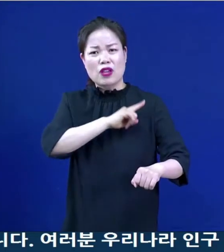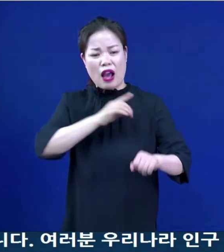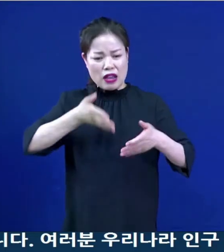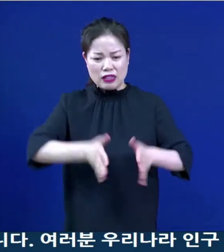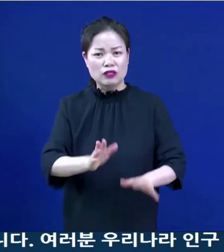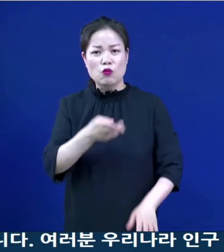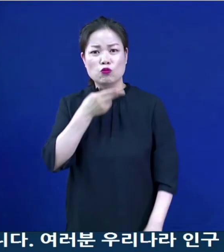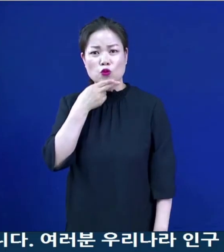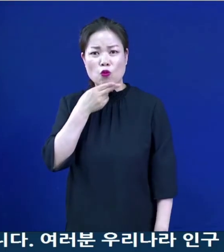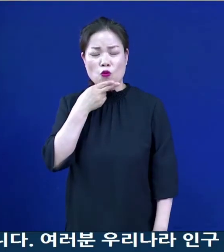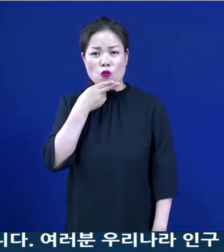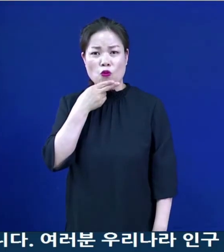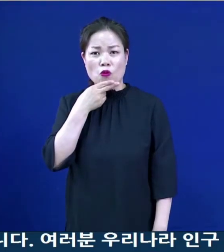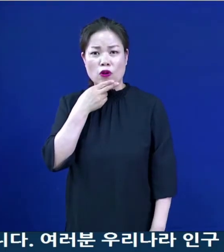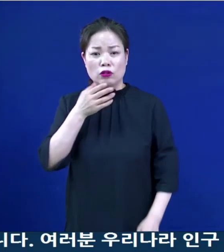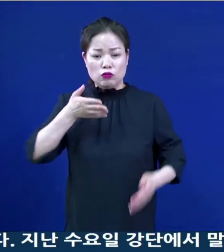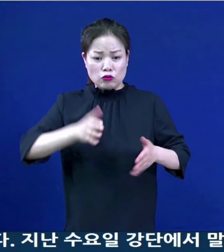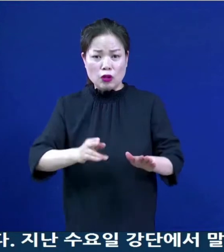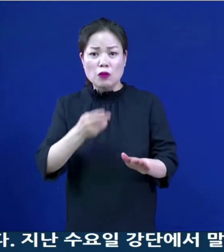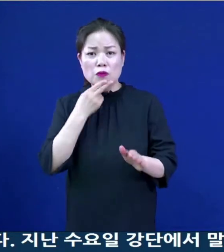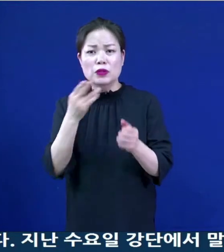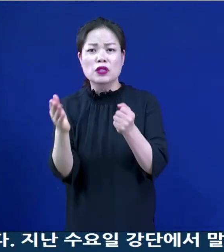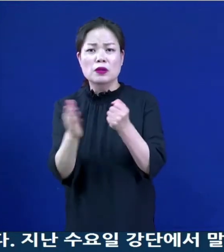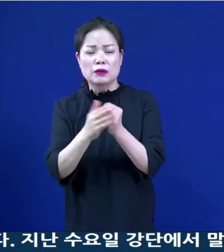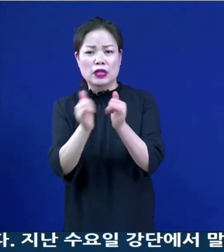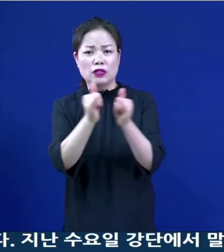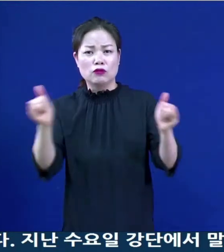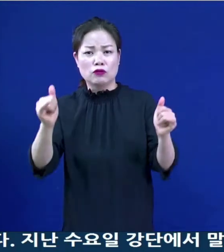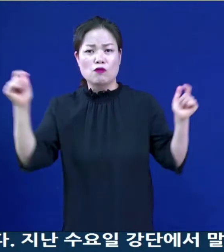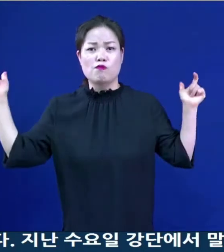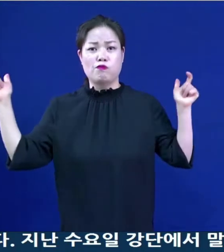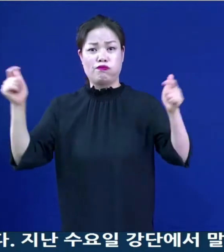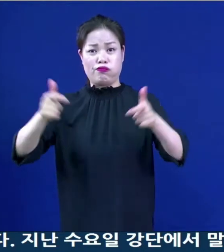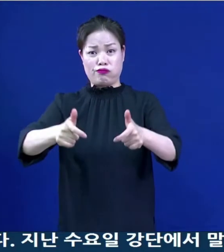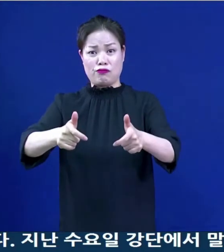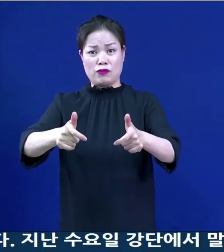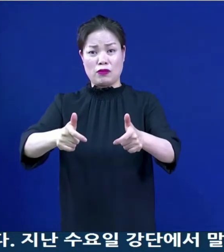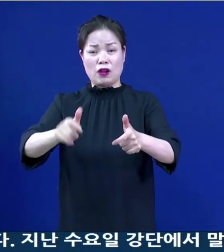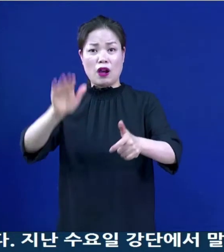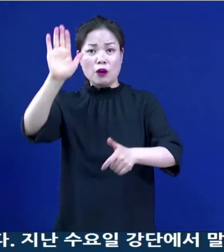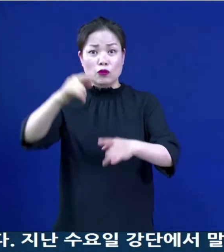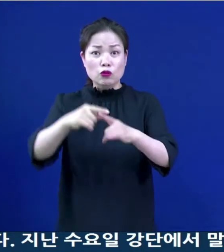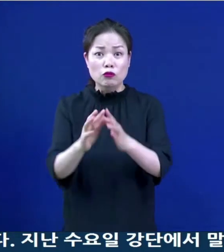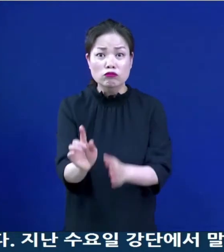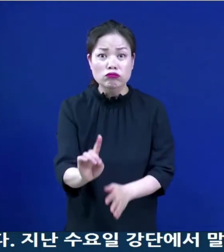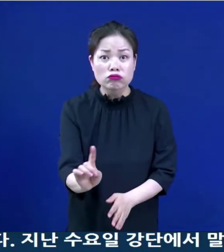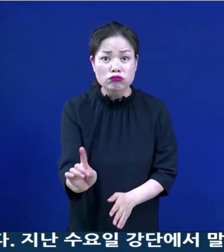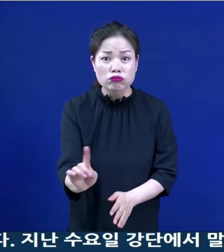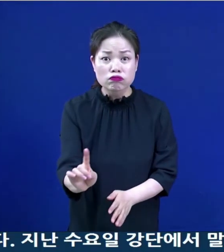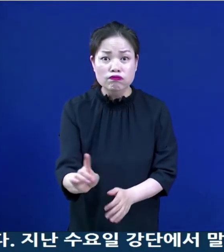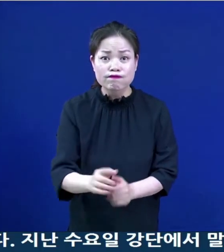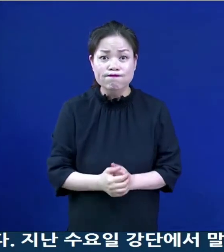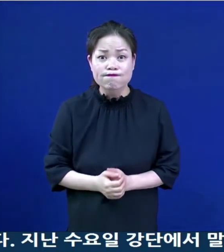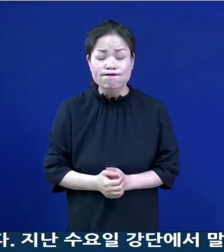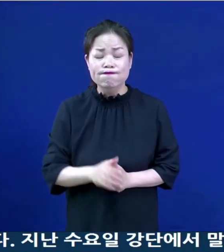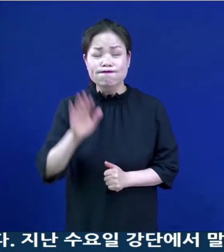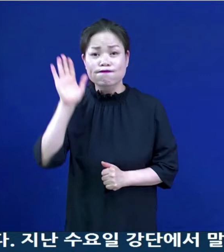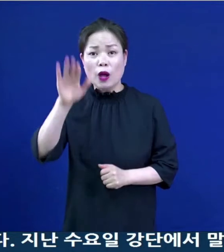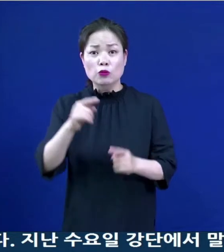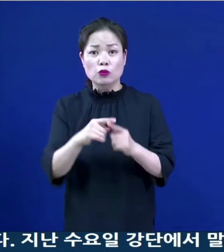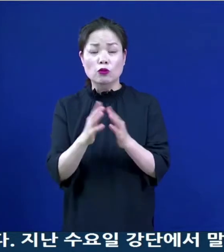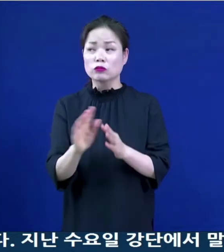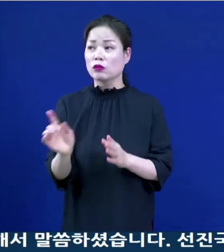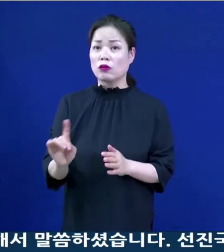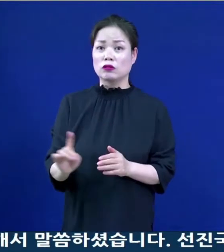겁니다. 근데 이렇게 출산이 안 되다 보면 이건 인구 절벽이에요. 그 앞으로 교회는 어떻게 되죠? 앞으로 교회는 어떻게 될